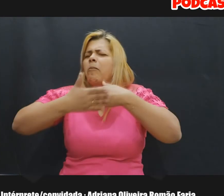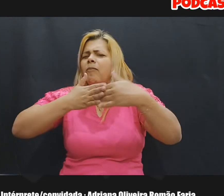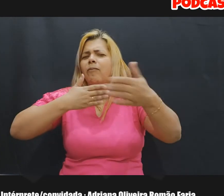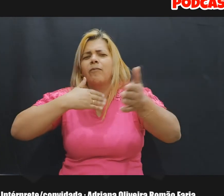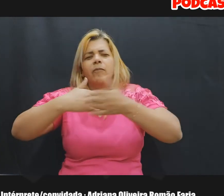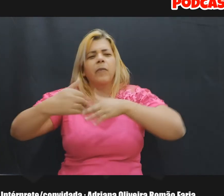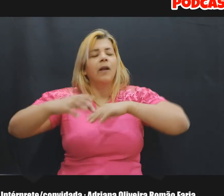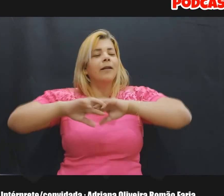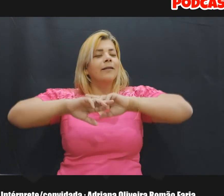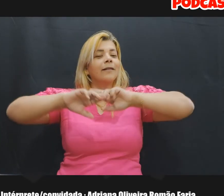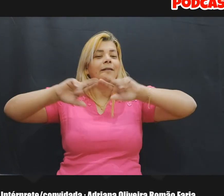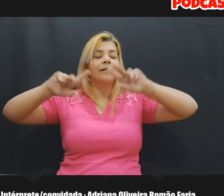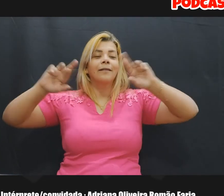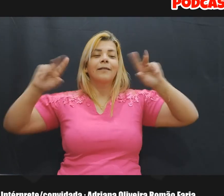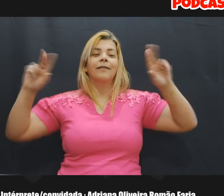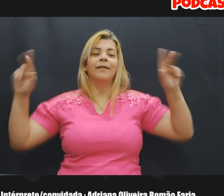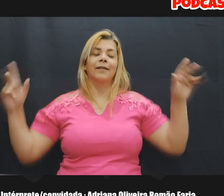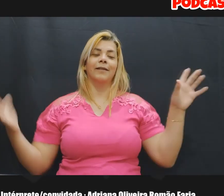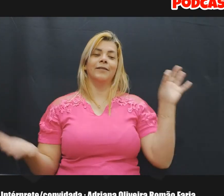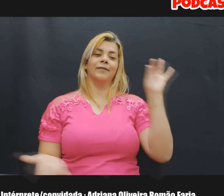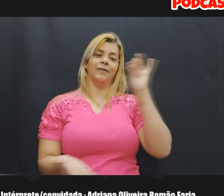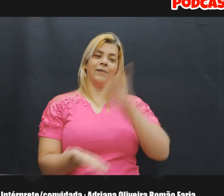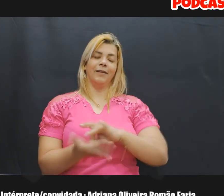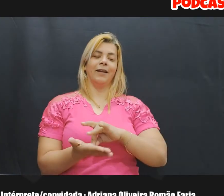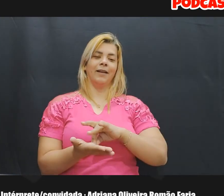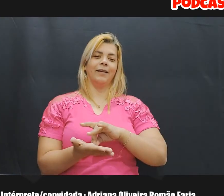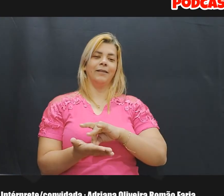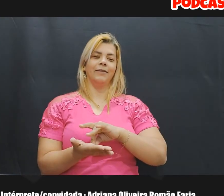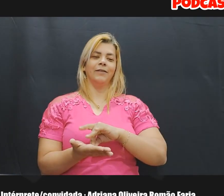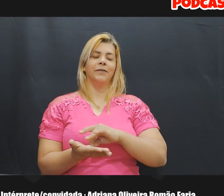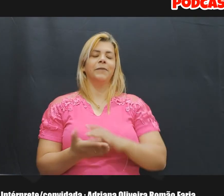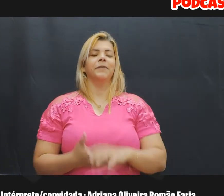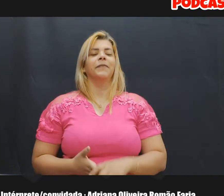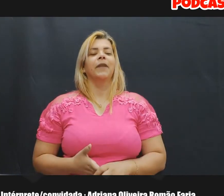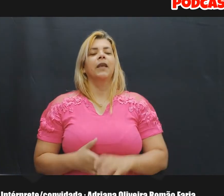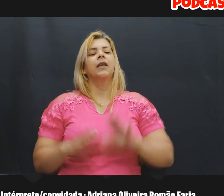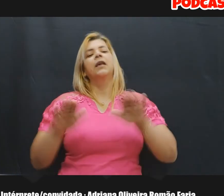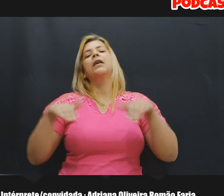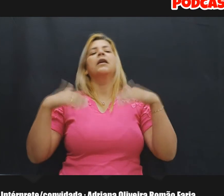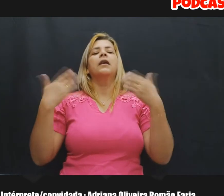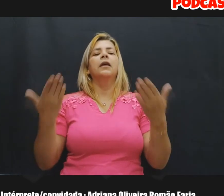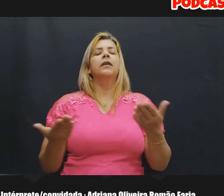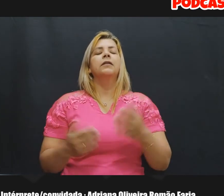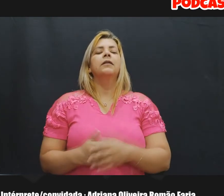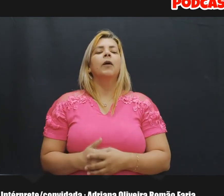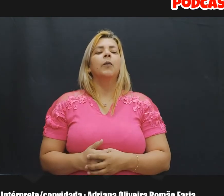né, recorde de medalha em competições de Olimpíadas e outros campeonatos. E então,